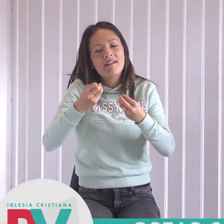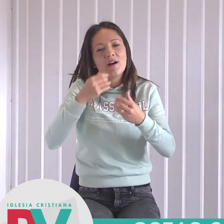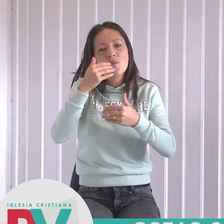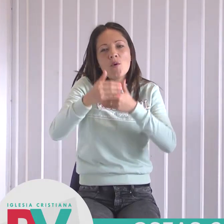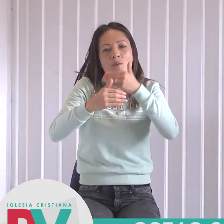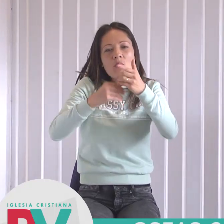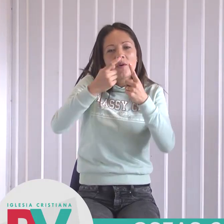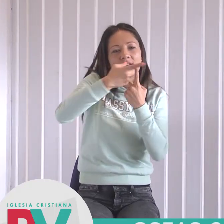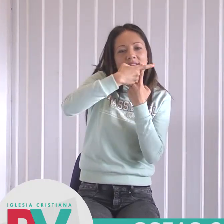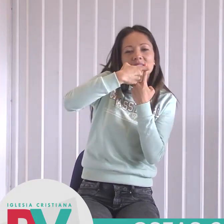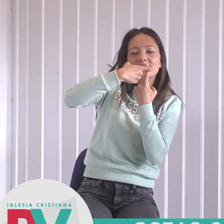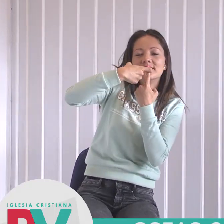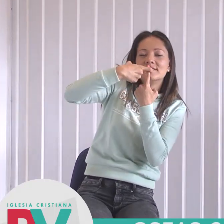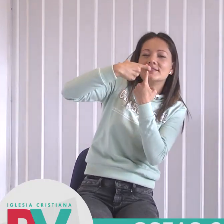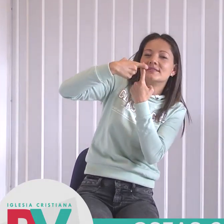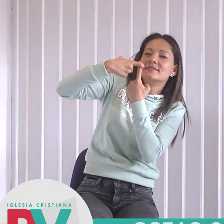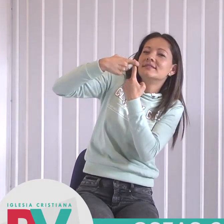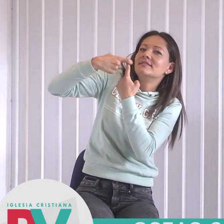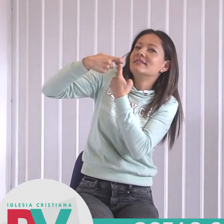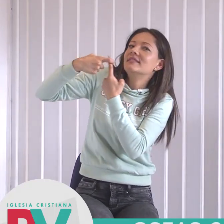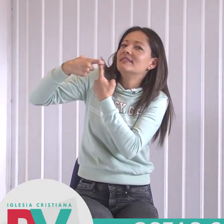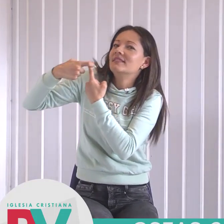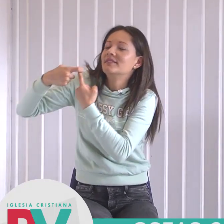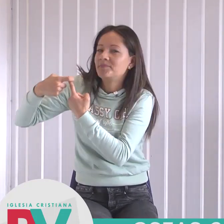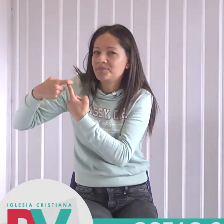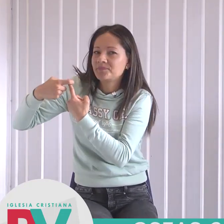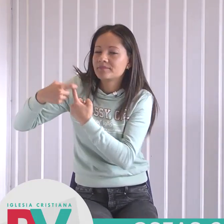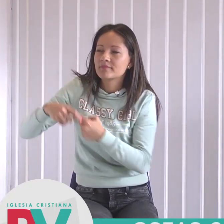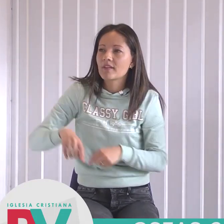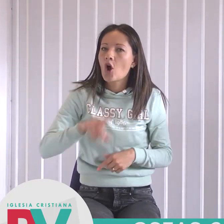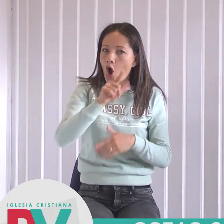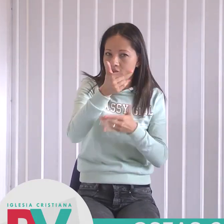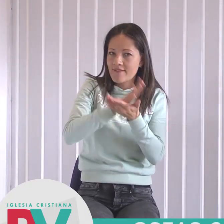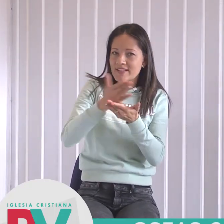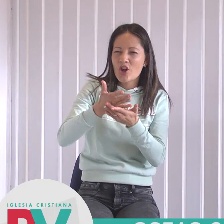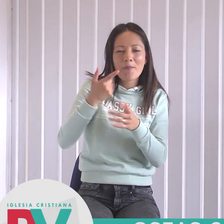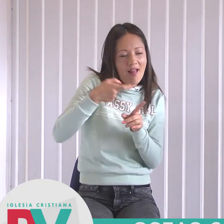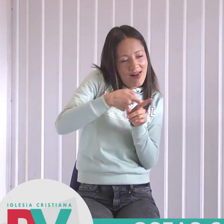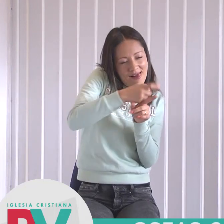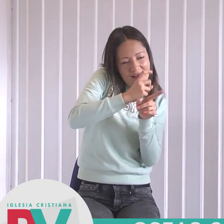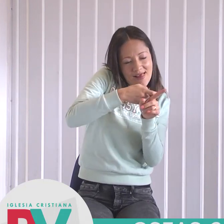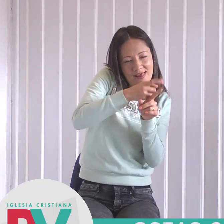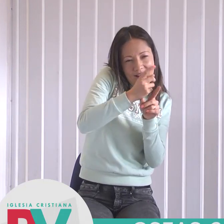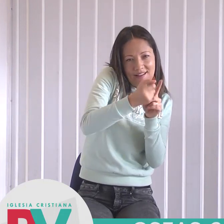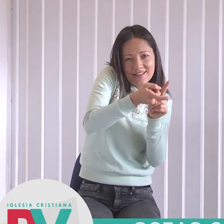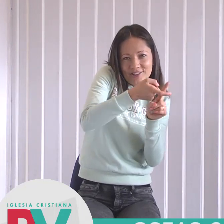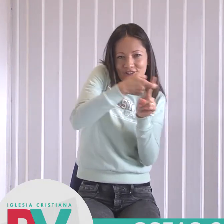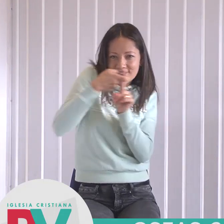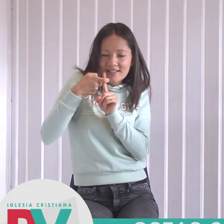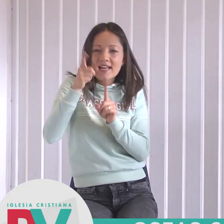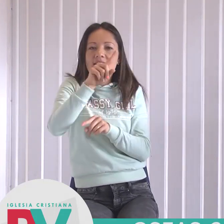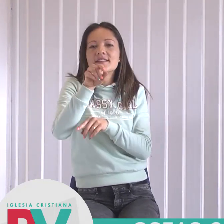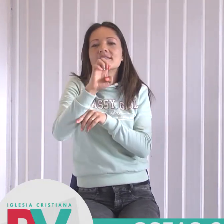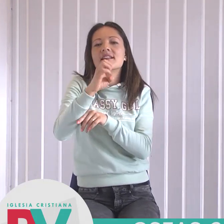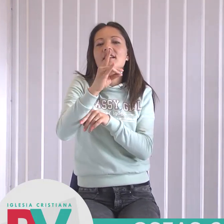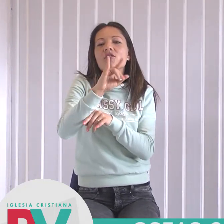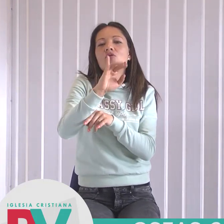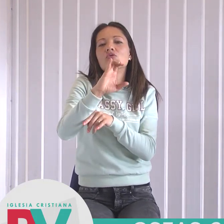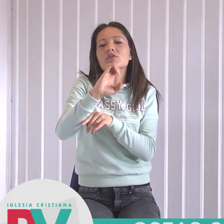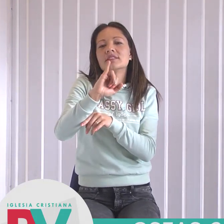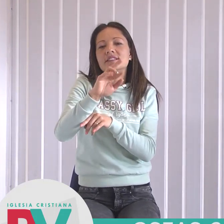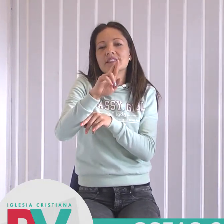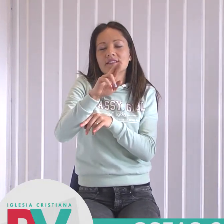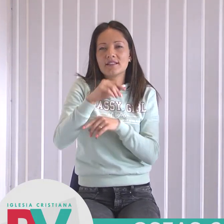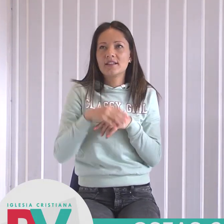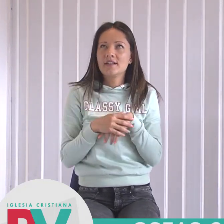atraeré. En otras versiones va a decir que la seduce. ¿Sabe qué es seducir? Seducir